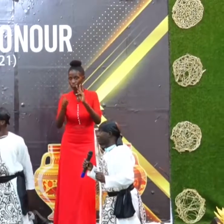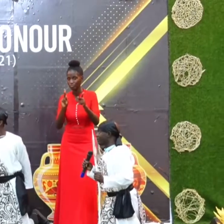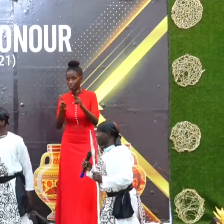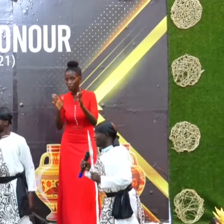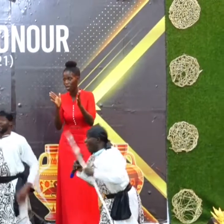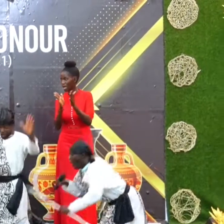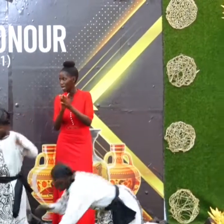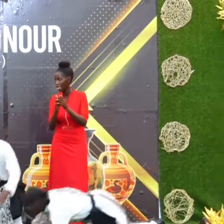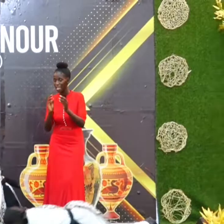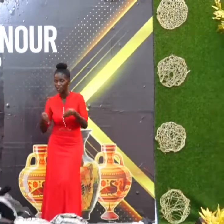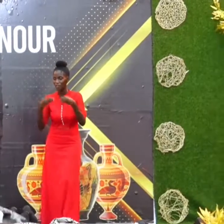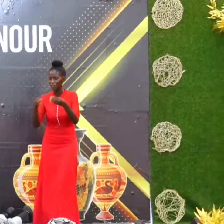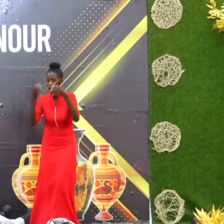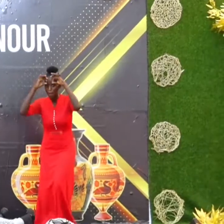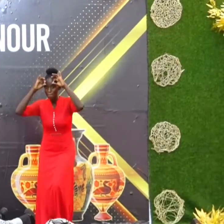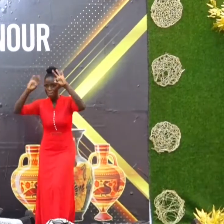bulimumuwadde ente